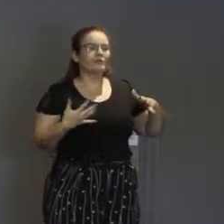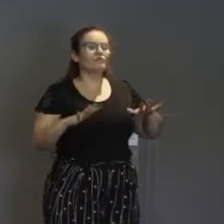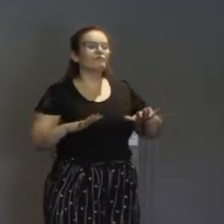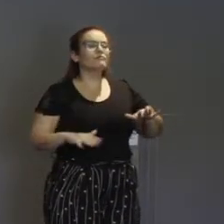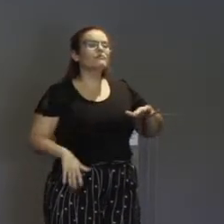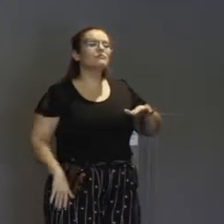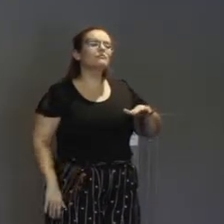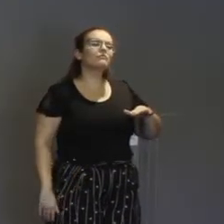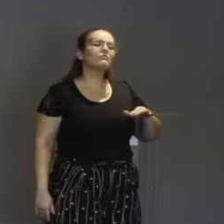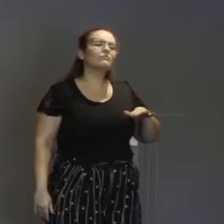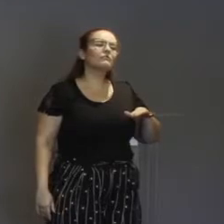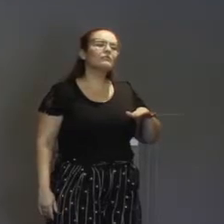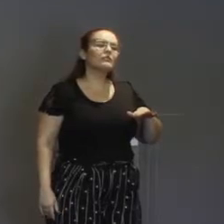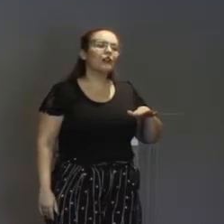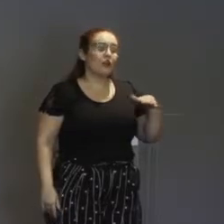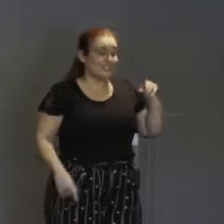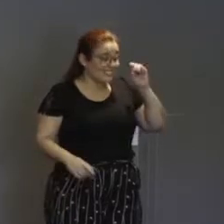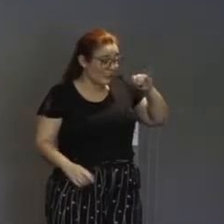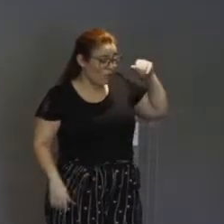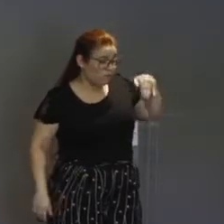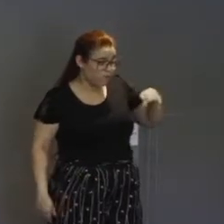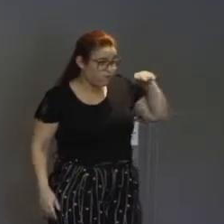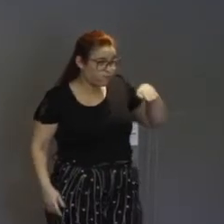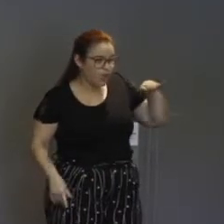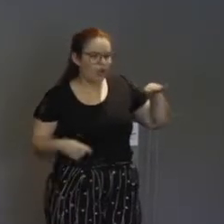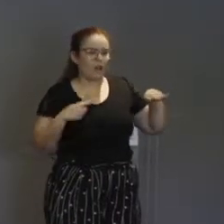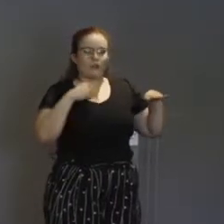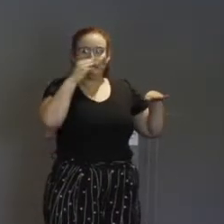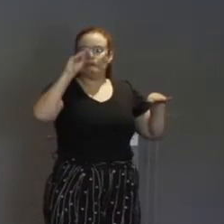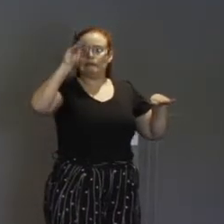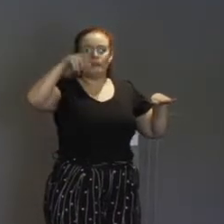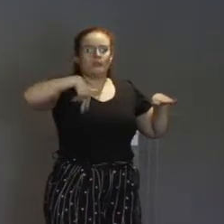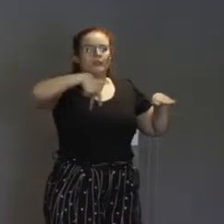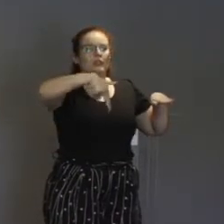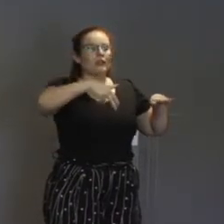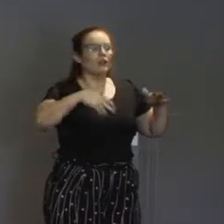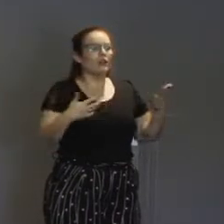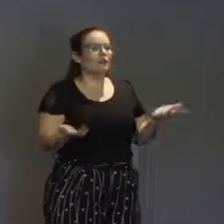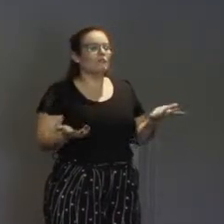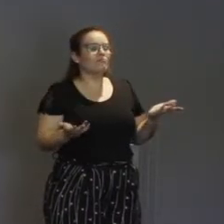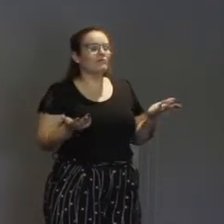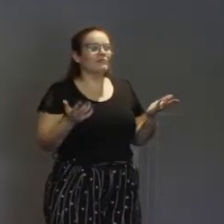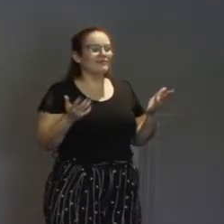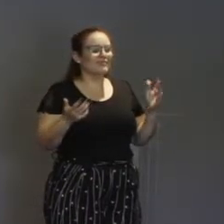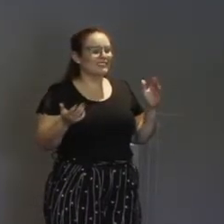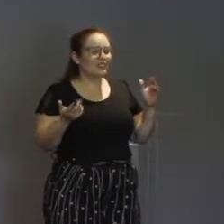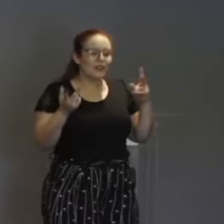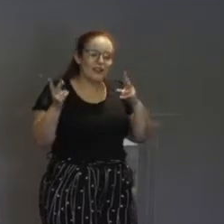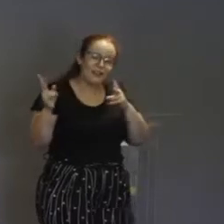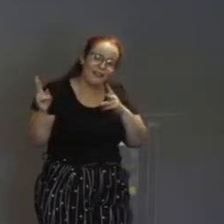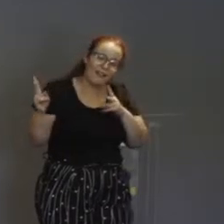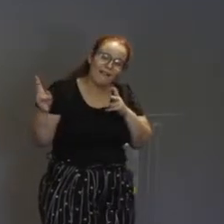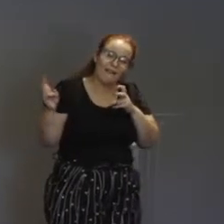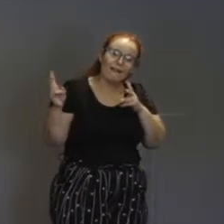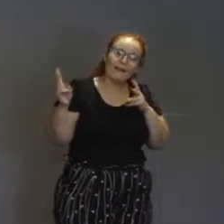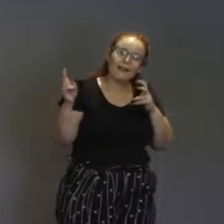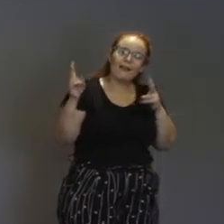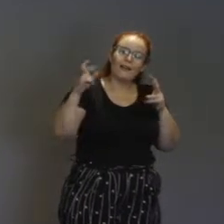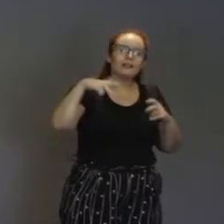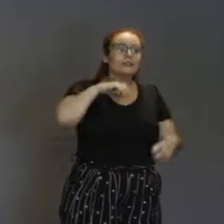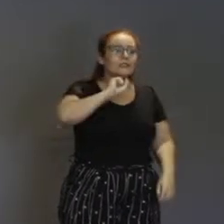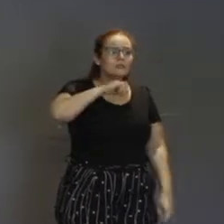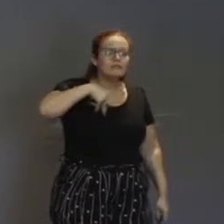humano, se acha menos ameaçado, de uma forma ancestral, talvez, e vai reparando nas coisas. Então, veja como a gente consegue mudar, num espaço